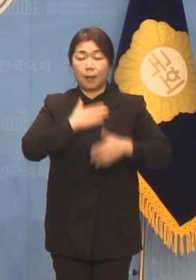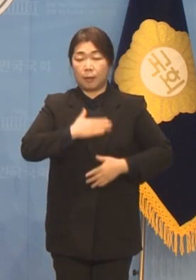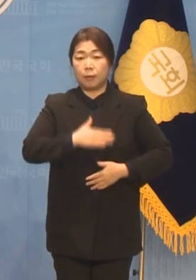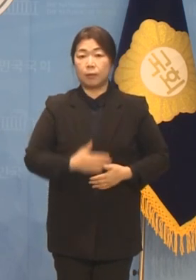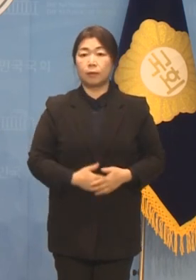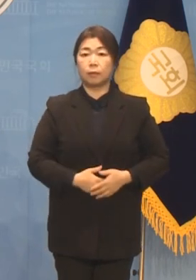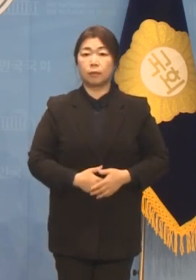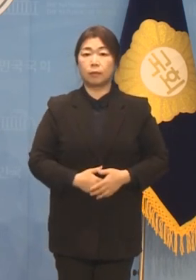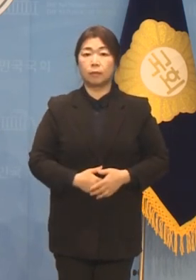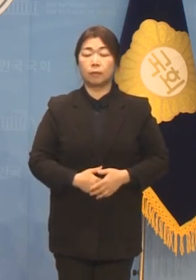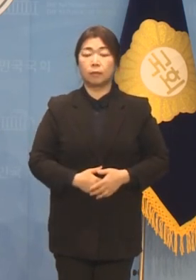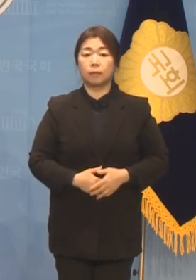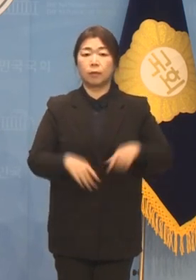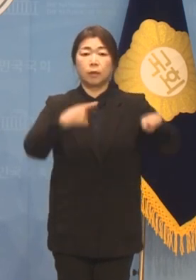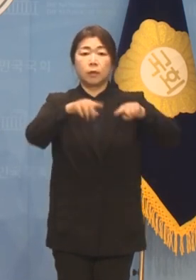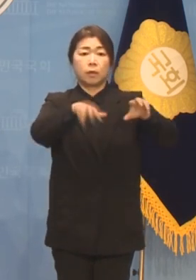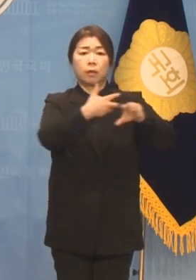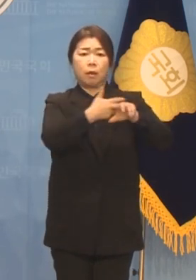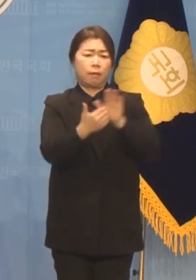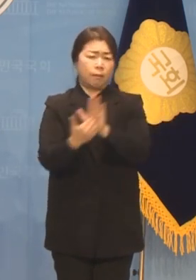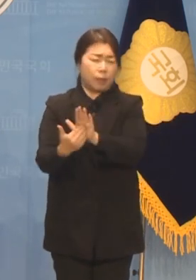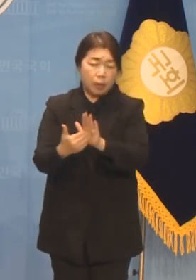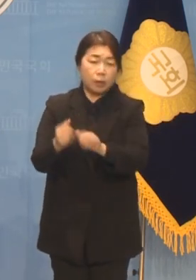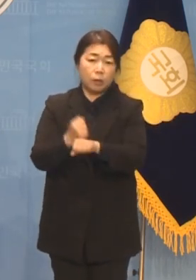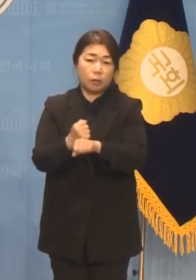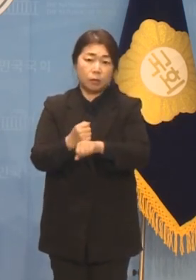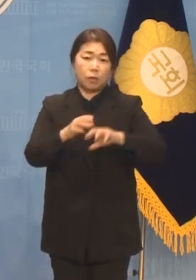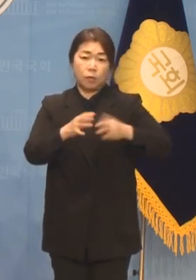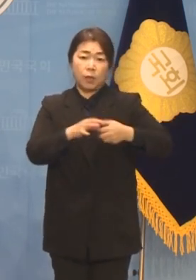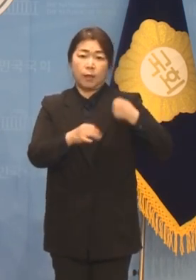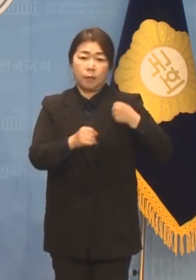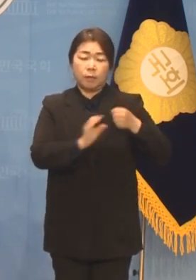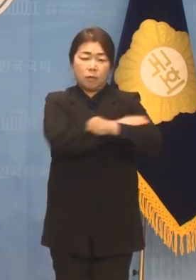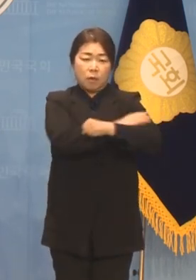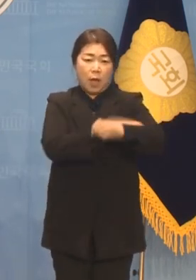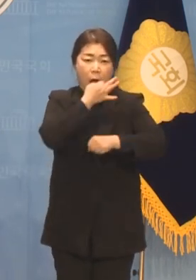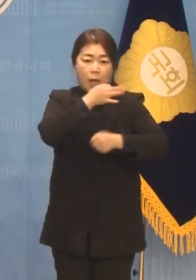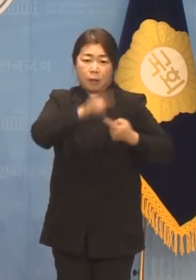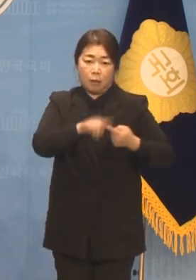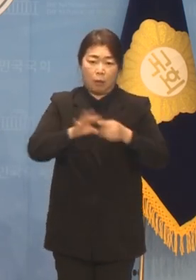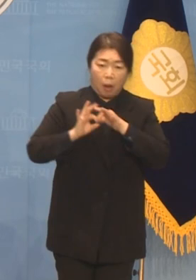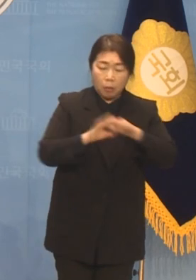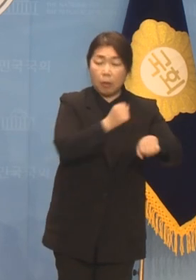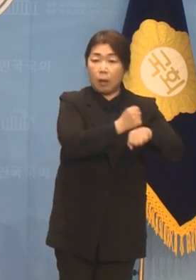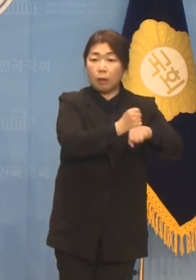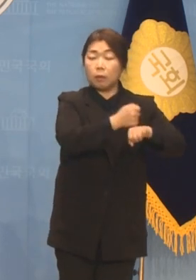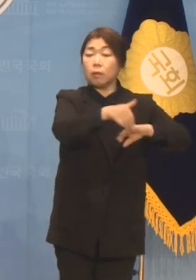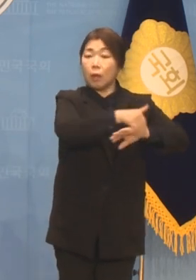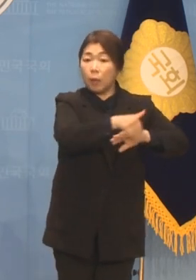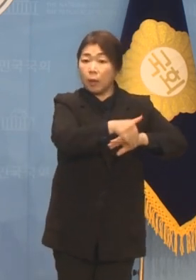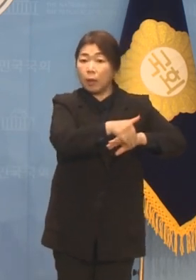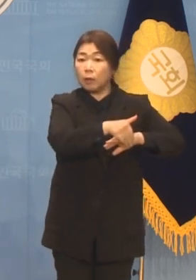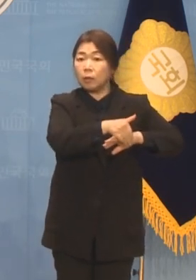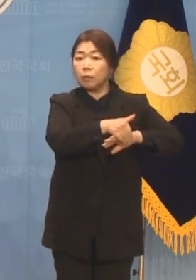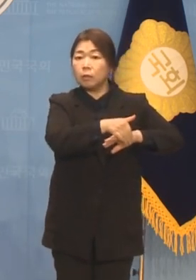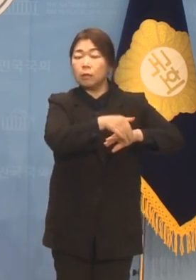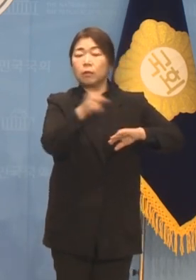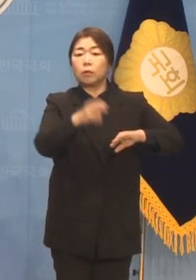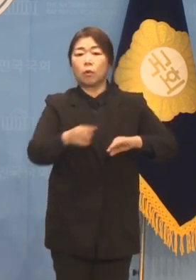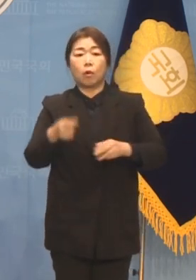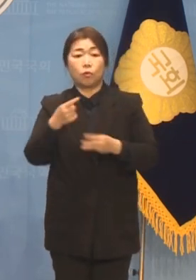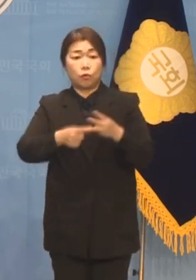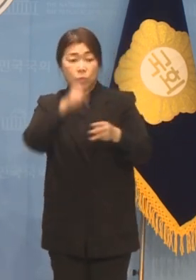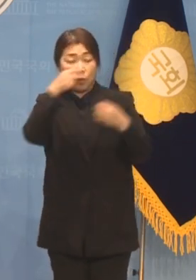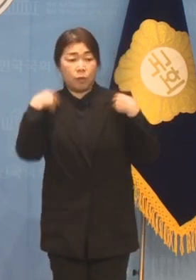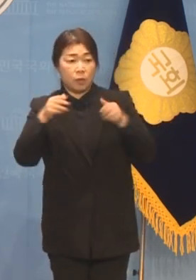정치개혁을 어떻게든 막아내서 국민의힘의 기득권을 유지하려는 그리고 윤석열 정권의 심판을 어떻게든 막아보려는